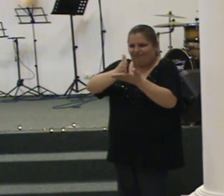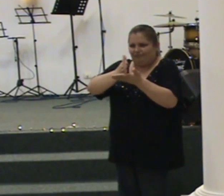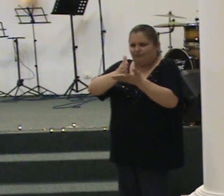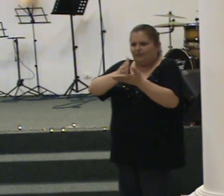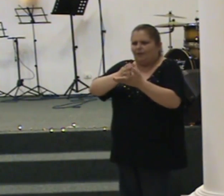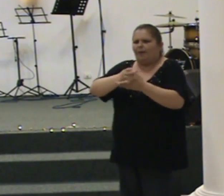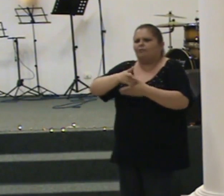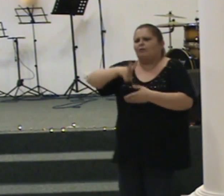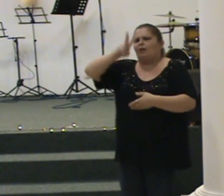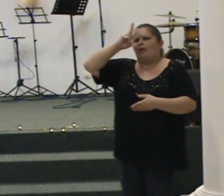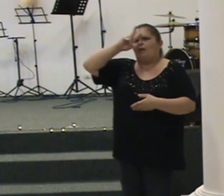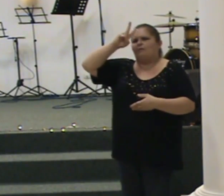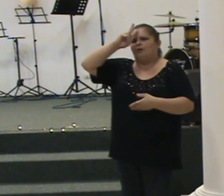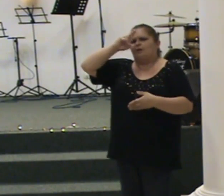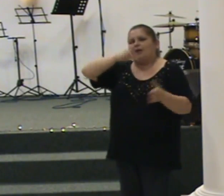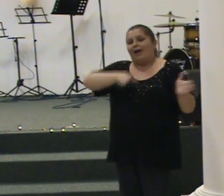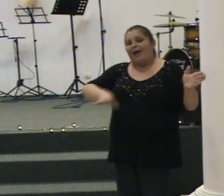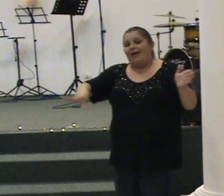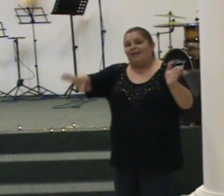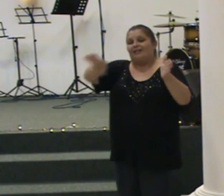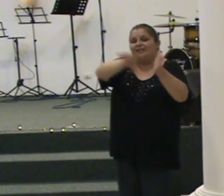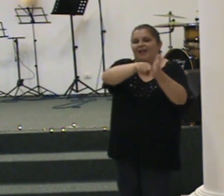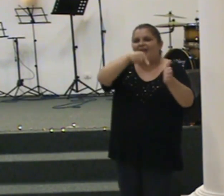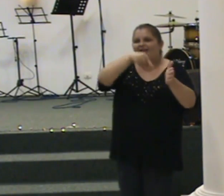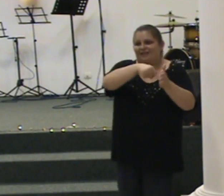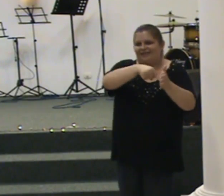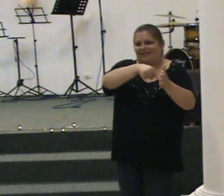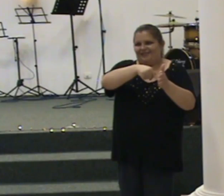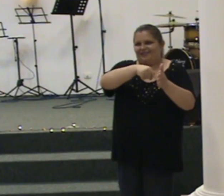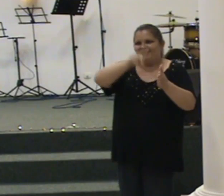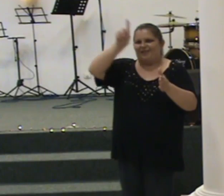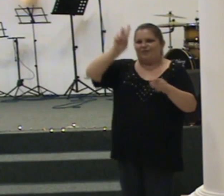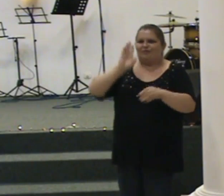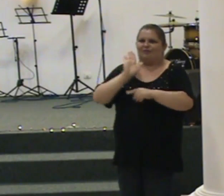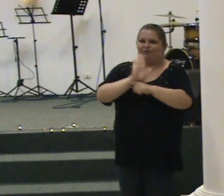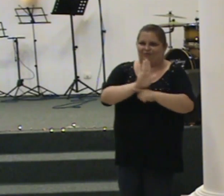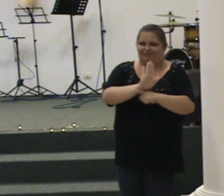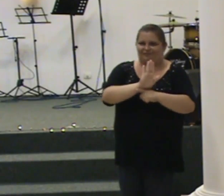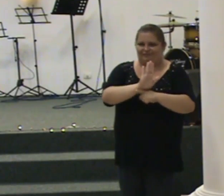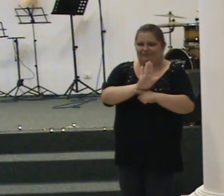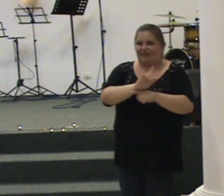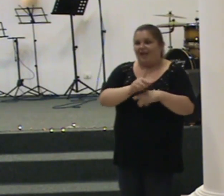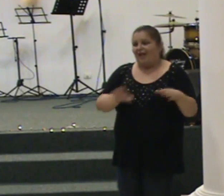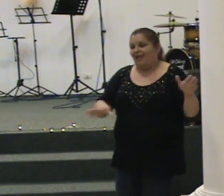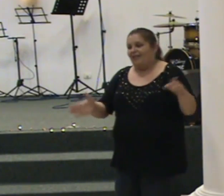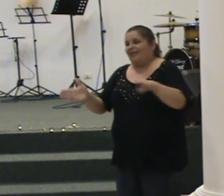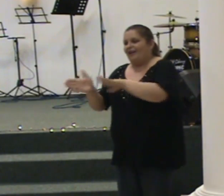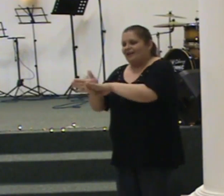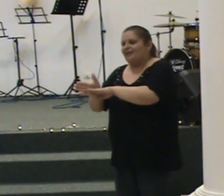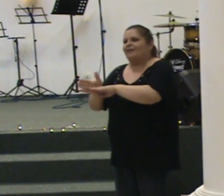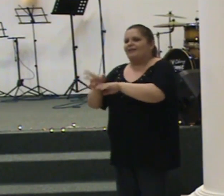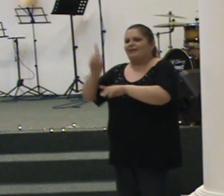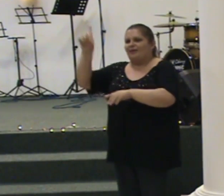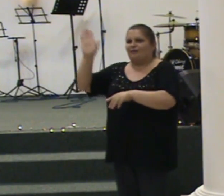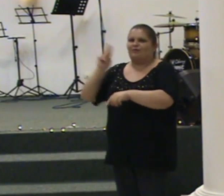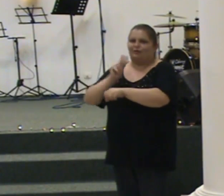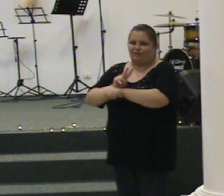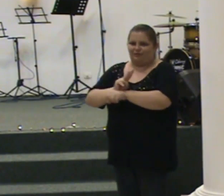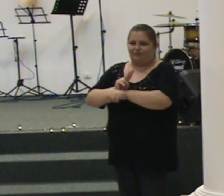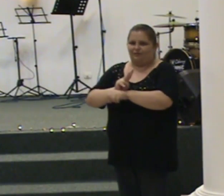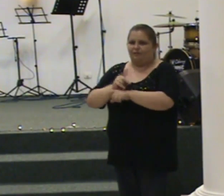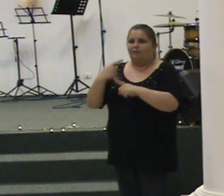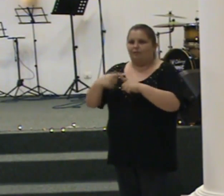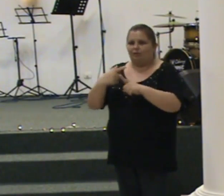uma memória de que até ali Deus os ajudou. Por quê? Porque os filisteus estavam derrotando o povo